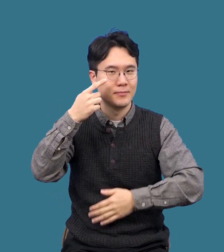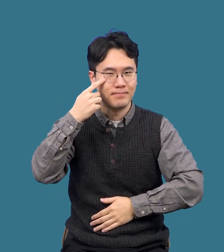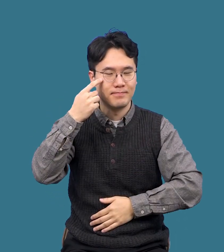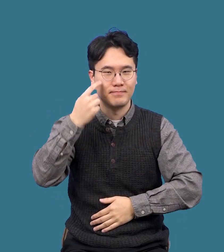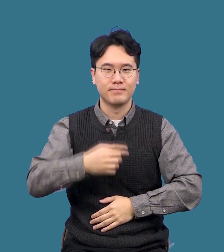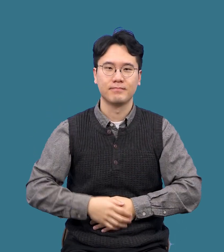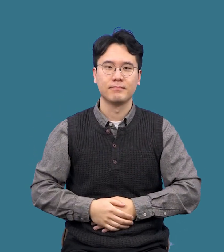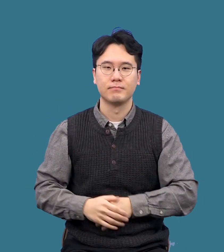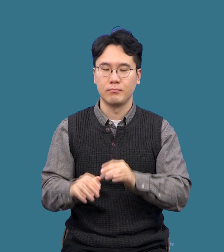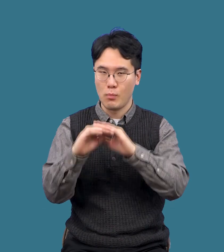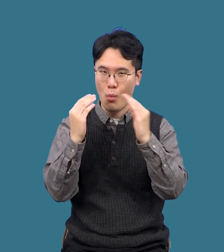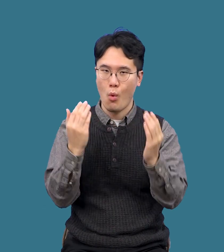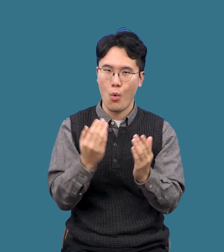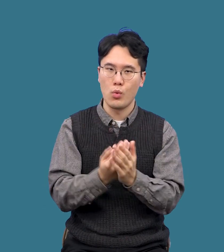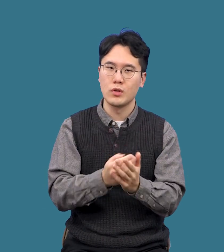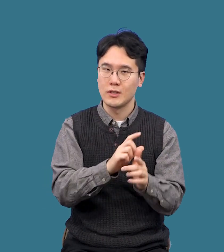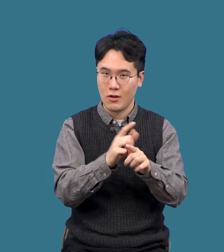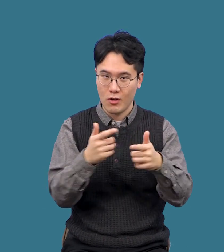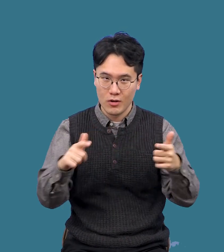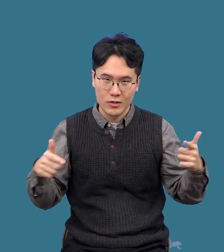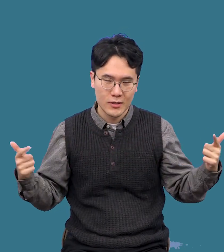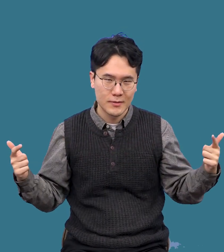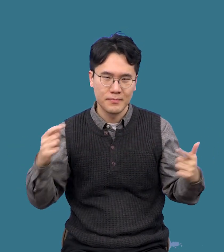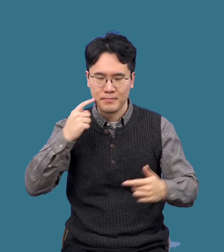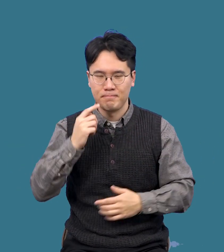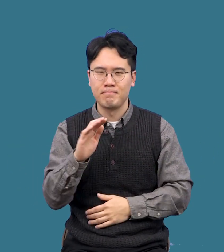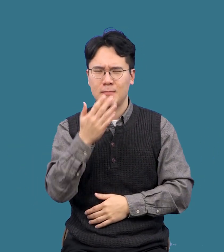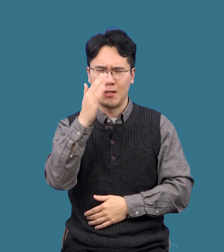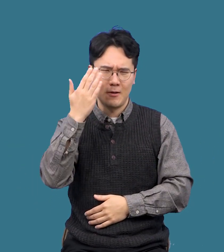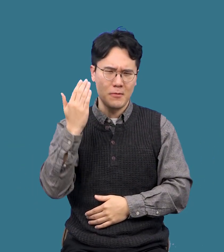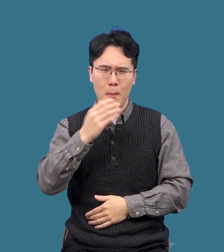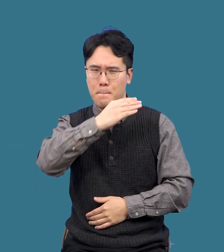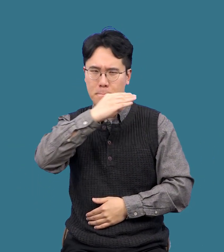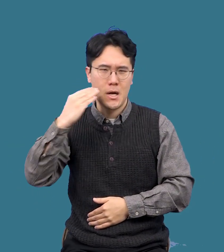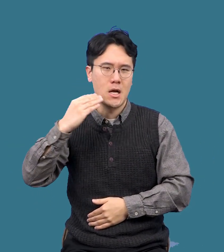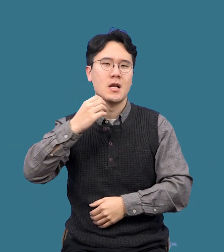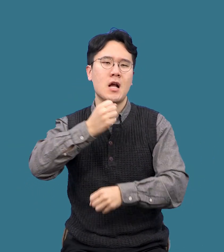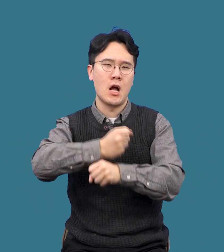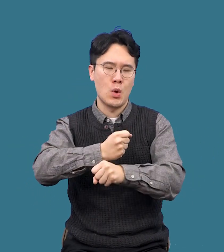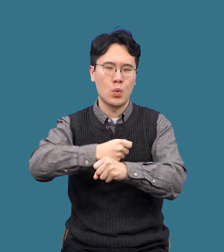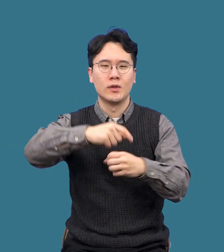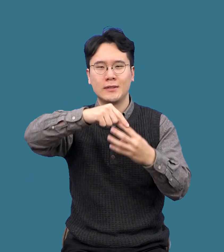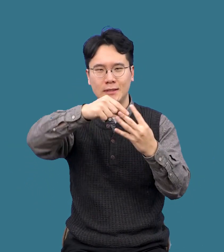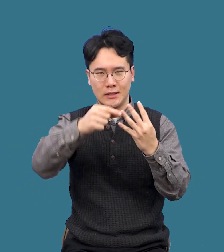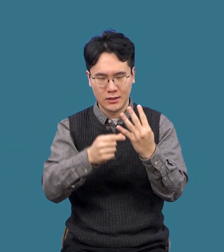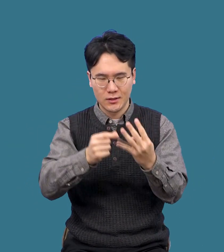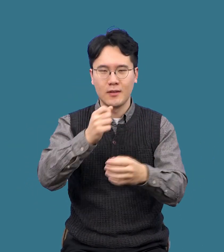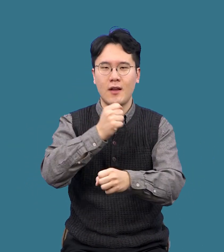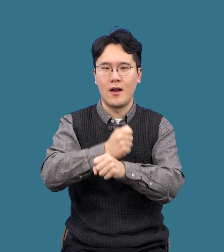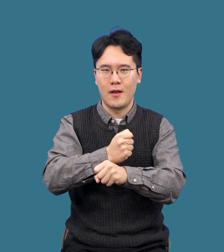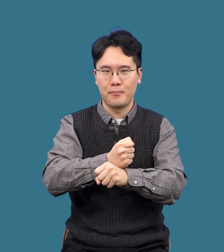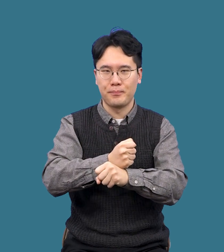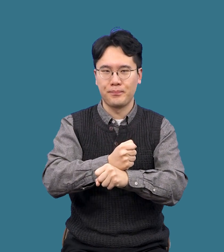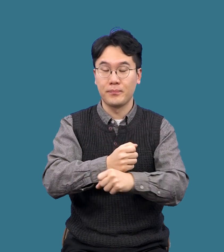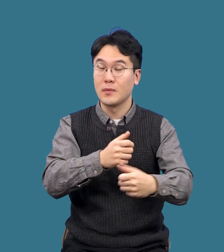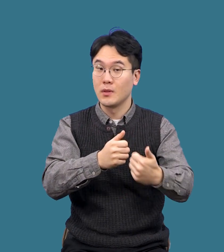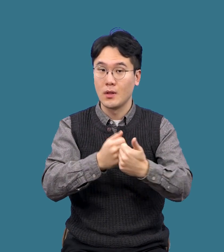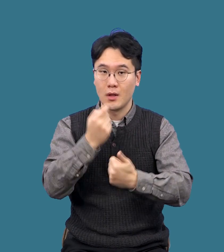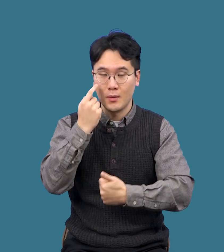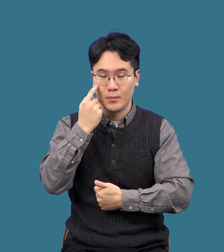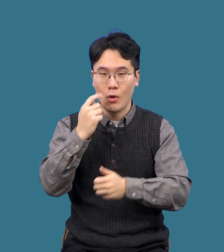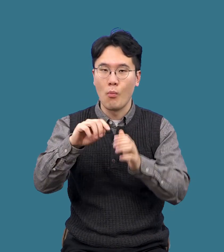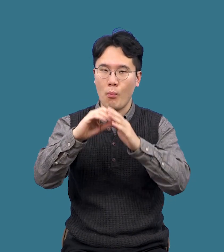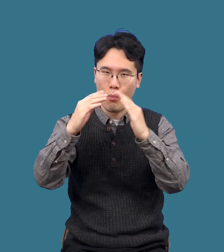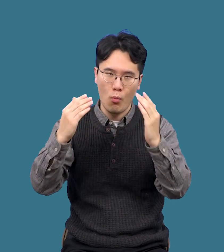읽어보겠습니다. 모든 것을 품위 있게 하고 질서 있게 하라. 따라서 한번 읽겠습니다. 모든 것을